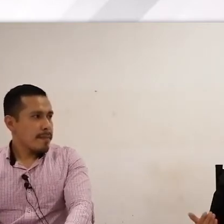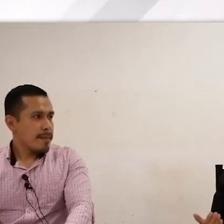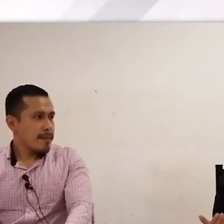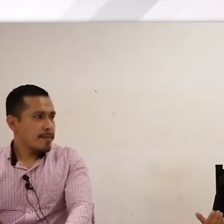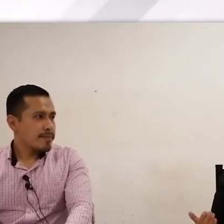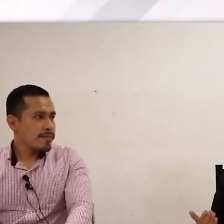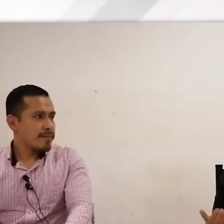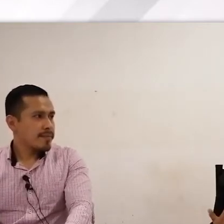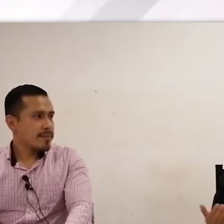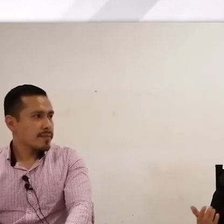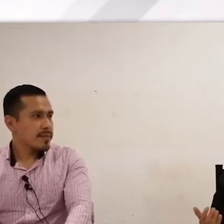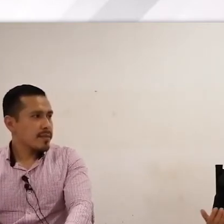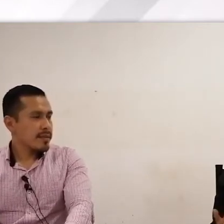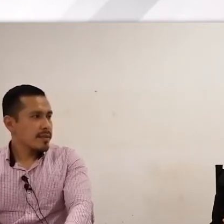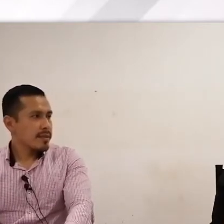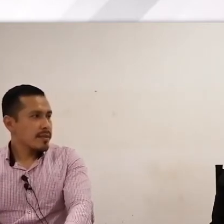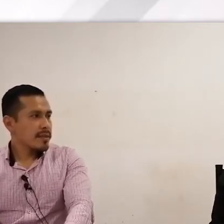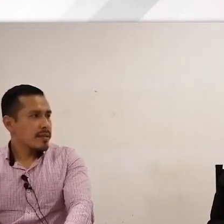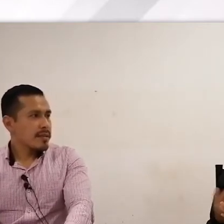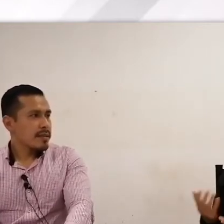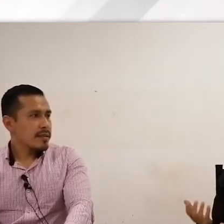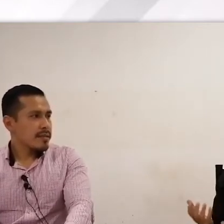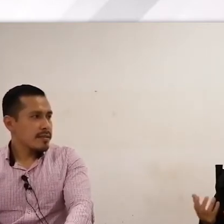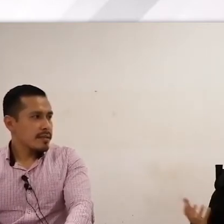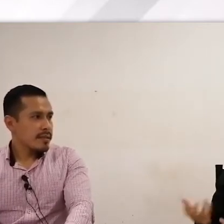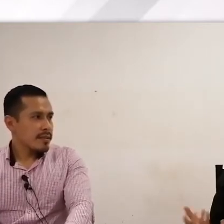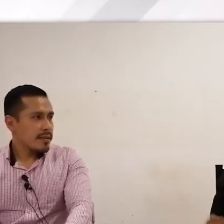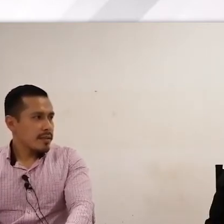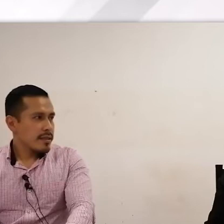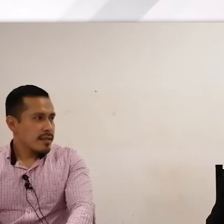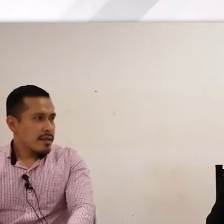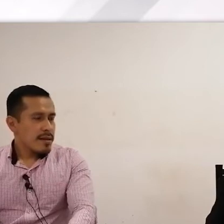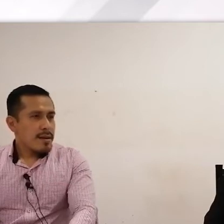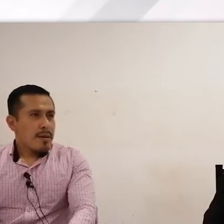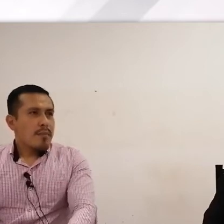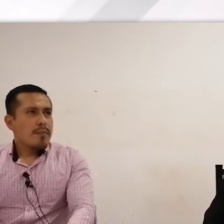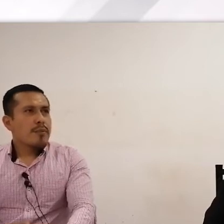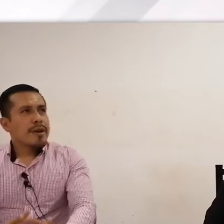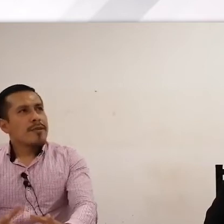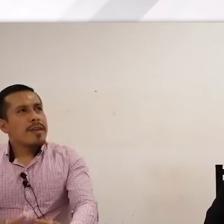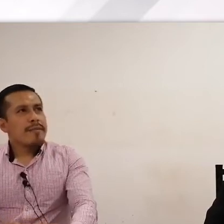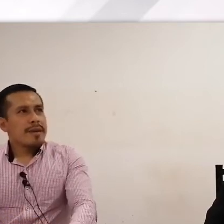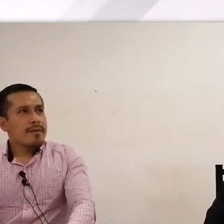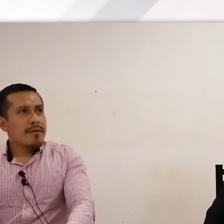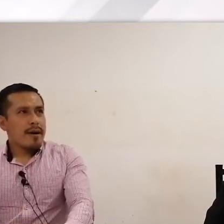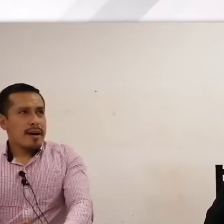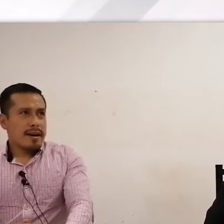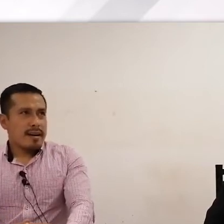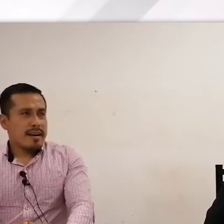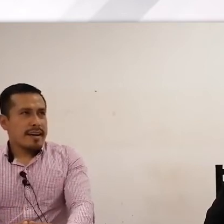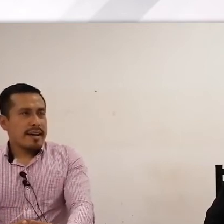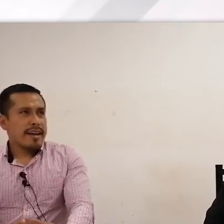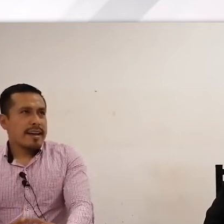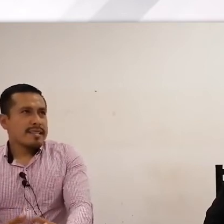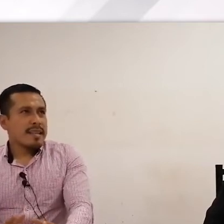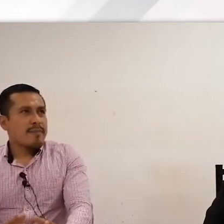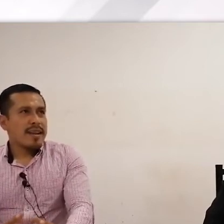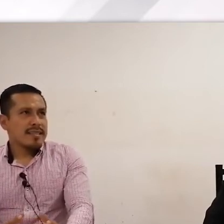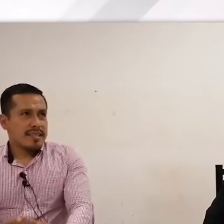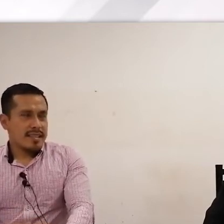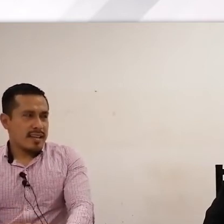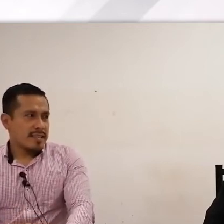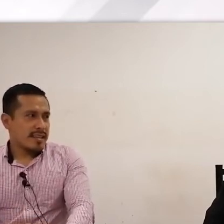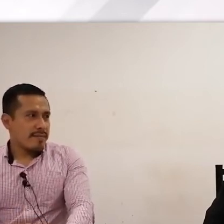entrar a esta dinámica de la lengua de señas, de enseñarles? Bueno, debido a